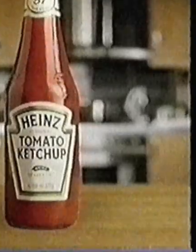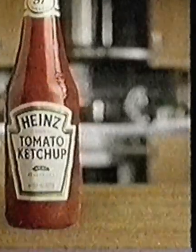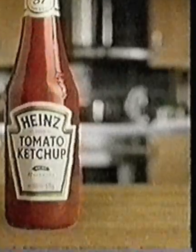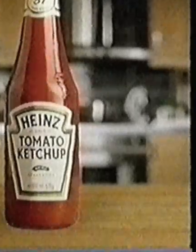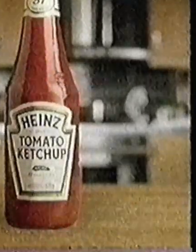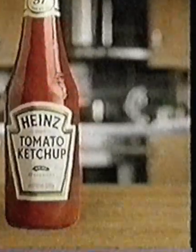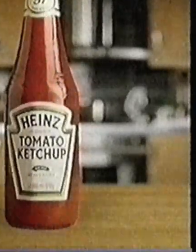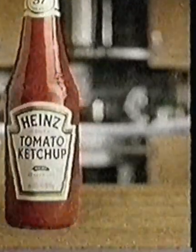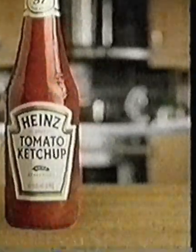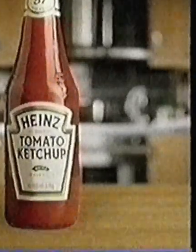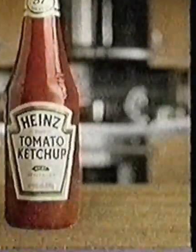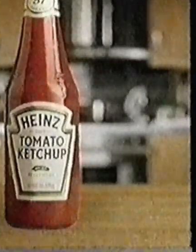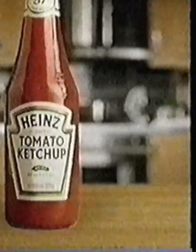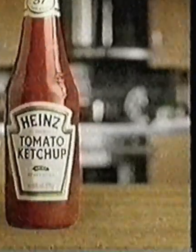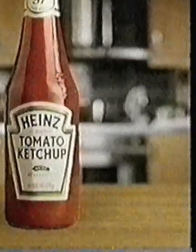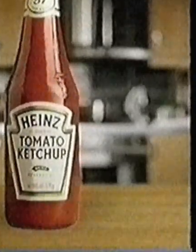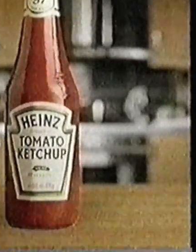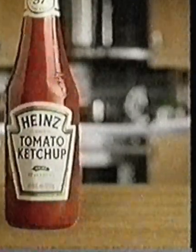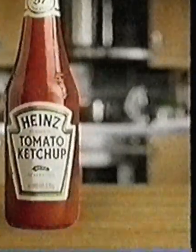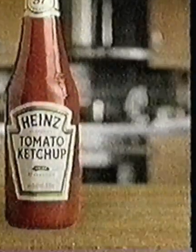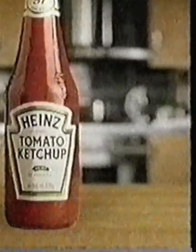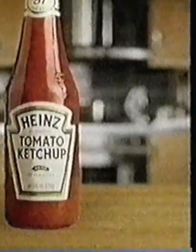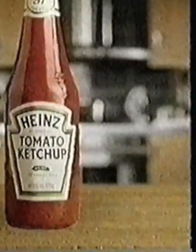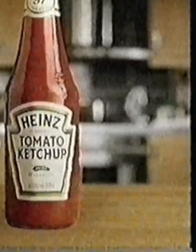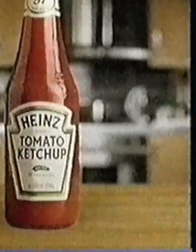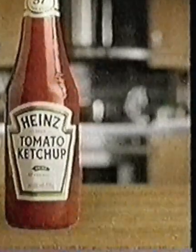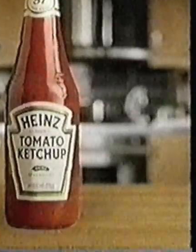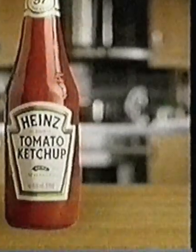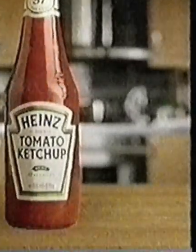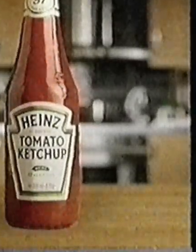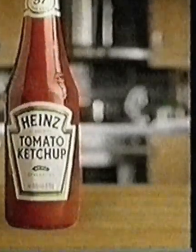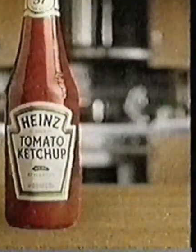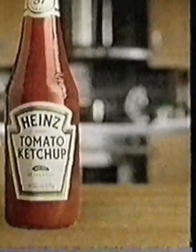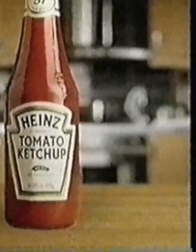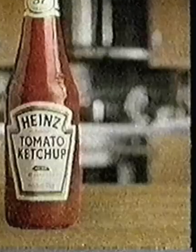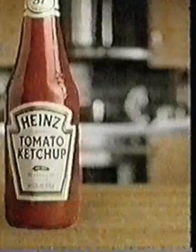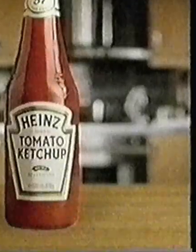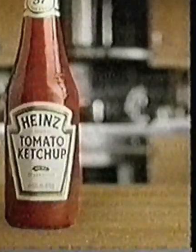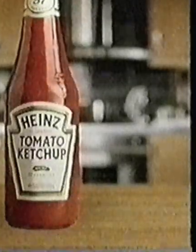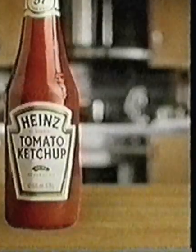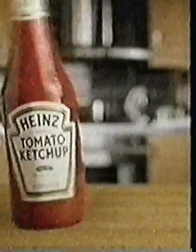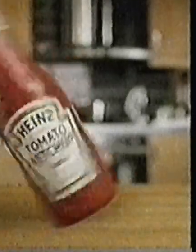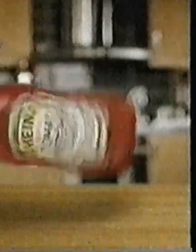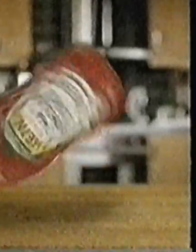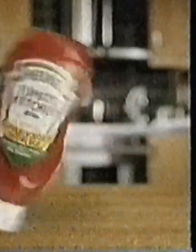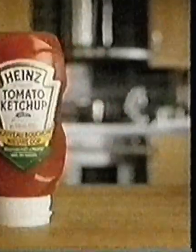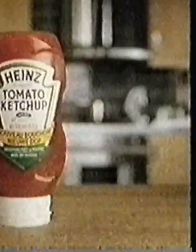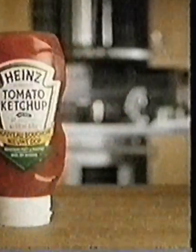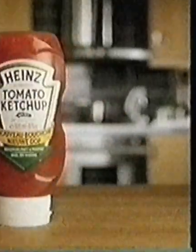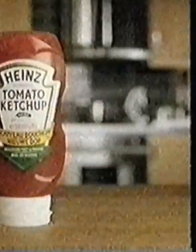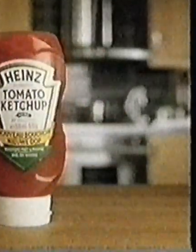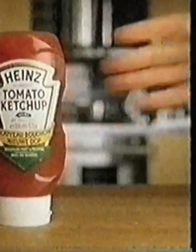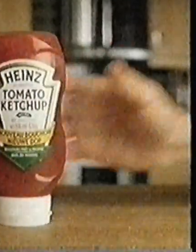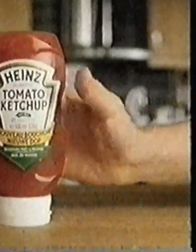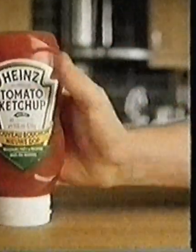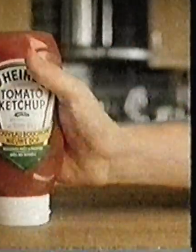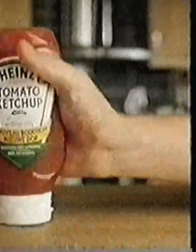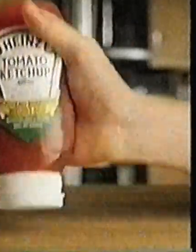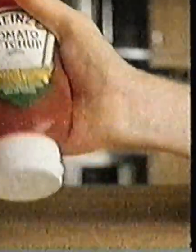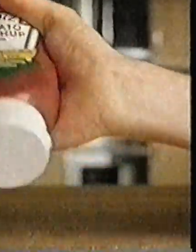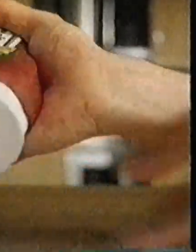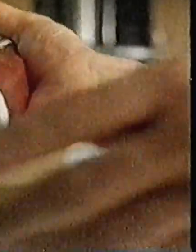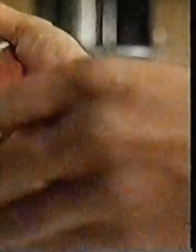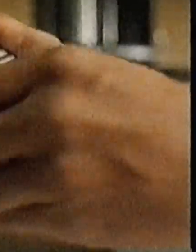Les gens disent qu'il est impossible d'améliorer le goût du ketchup Heinz. En fait, nous pensons la même chose. C'est pour ça que nous avons